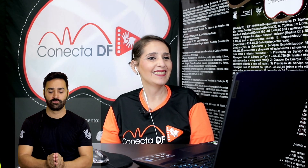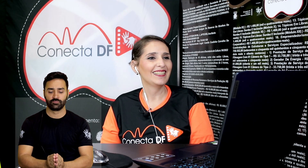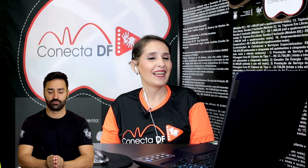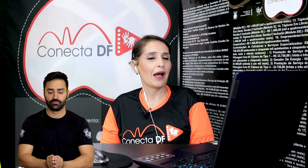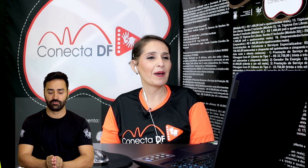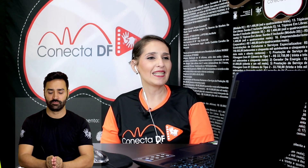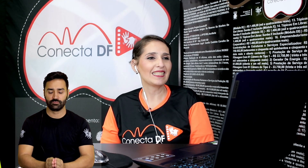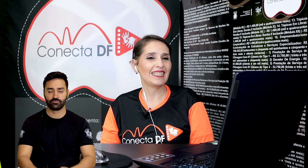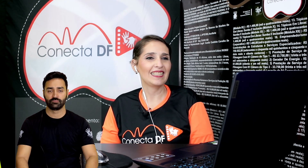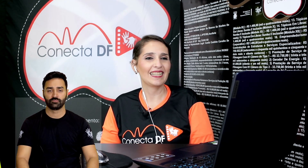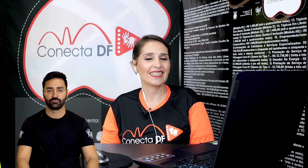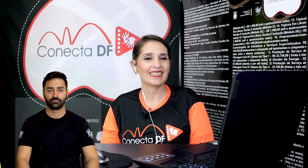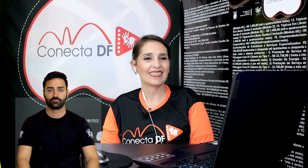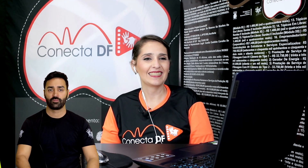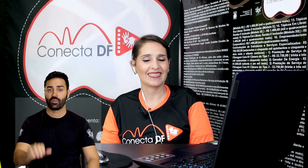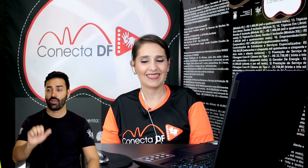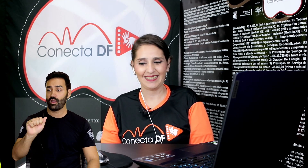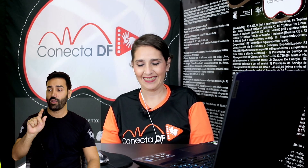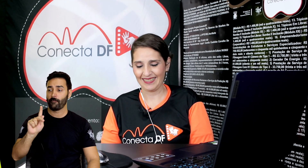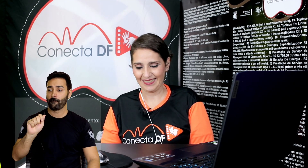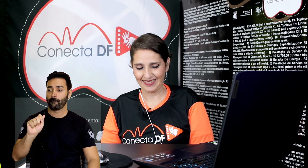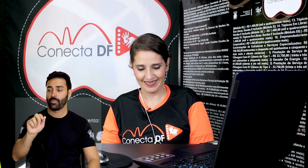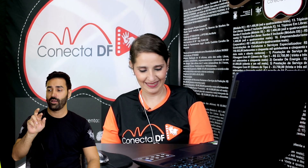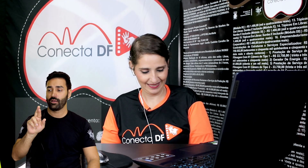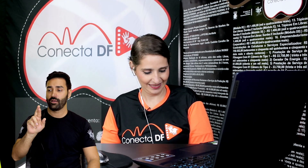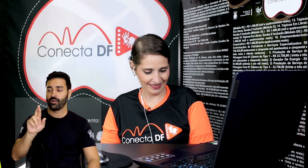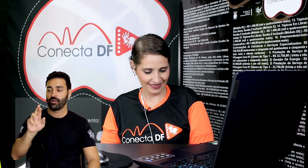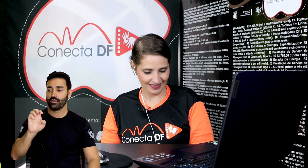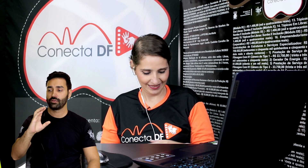nada. Aparecida.